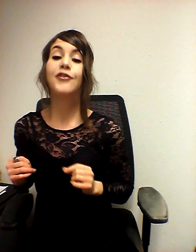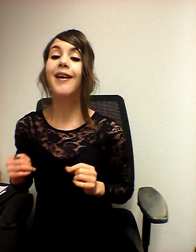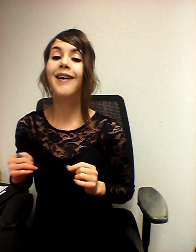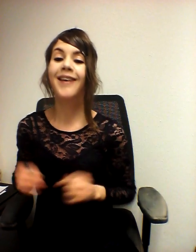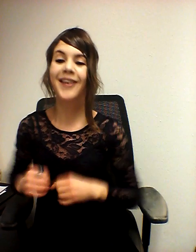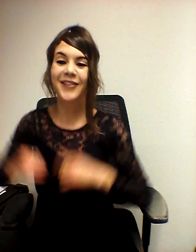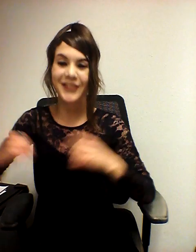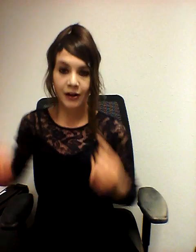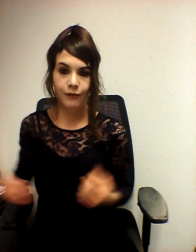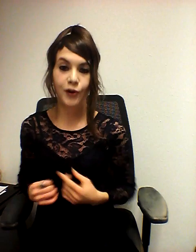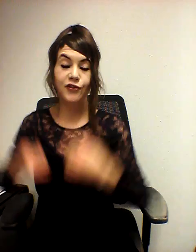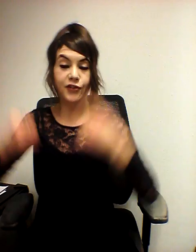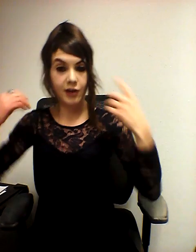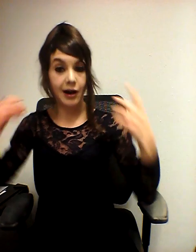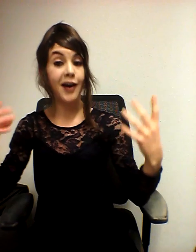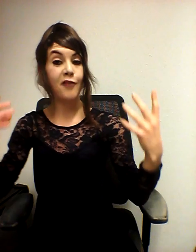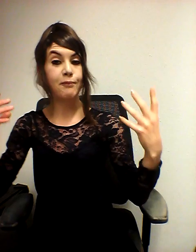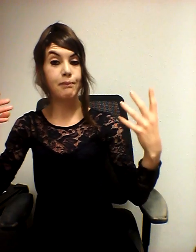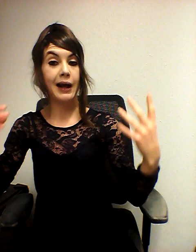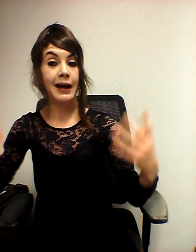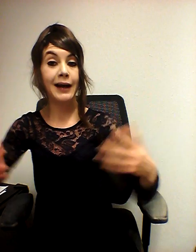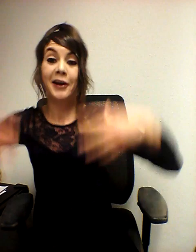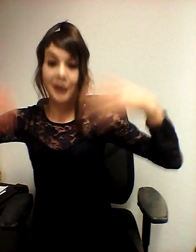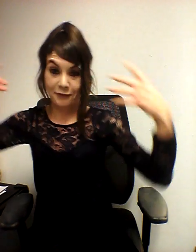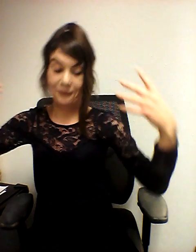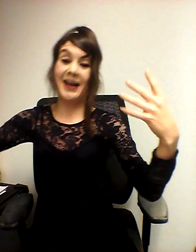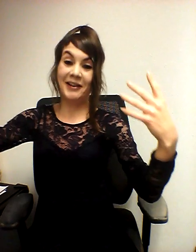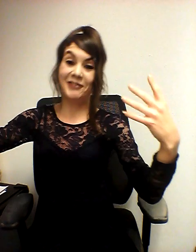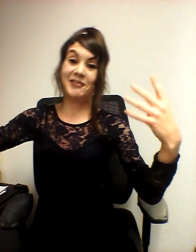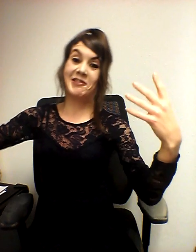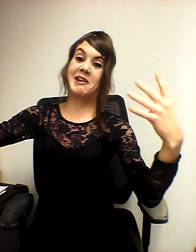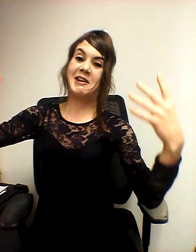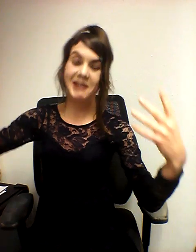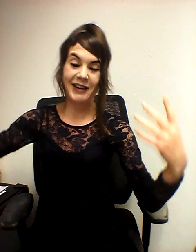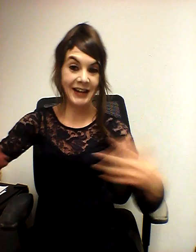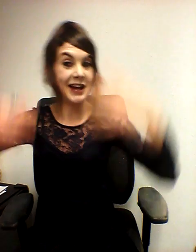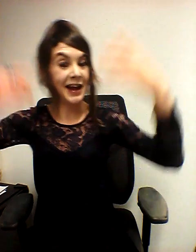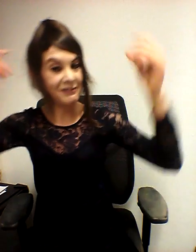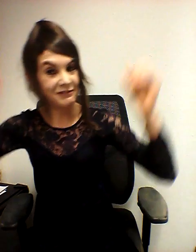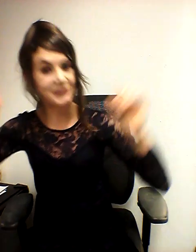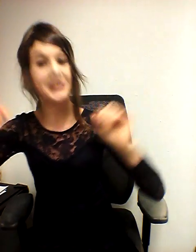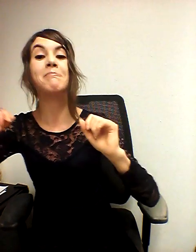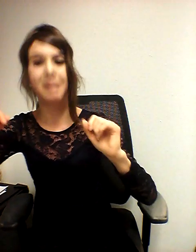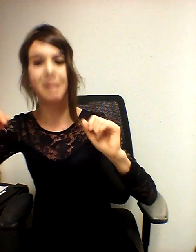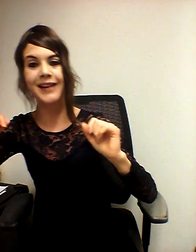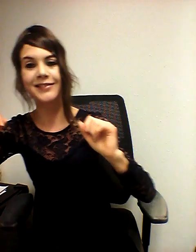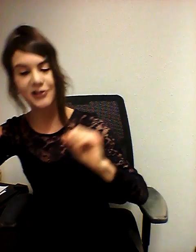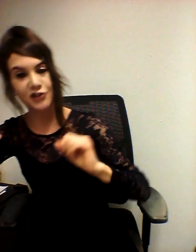dan wordt de afbraak vertering enzymatische